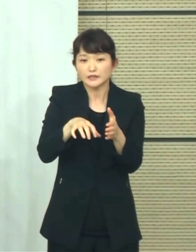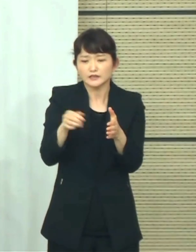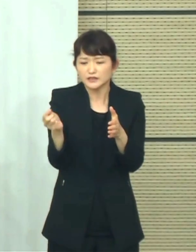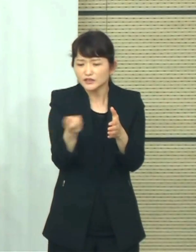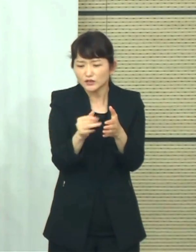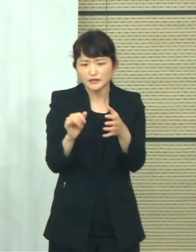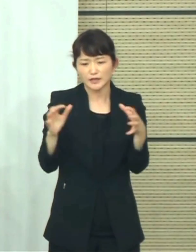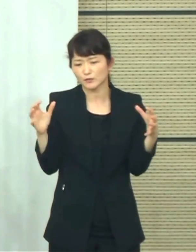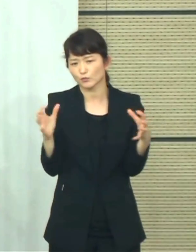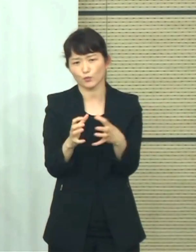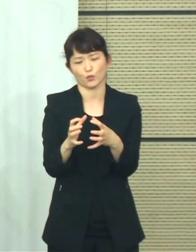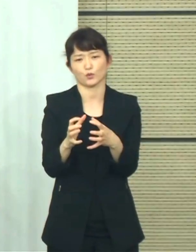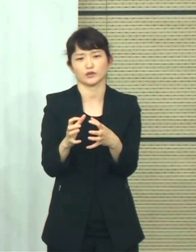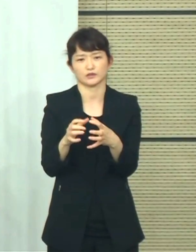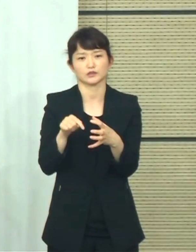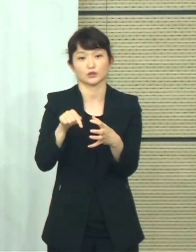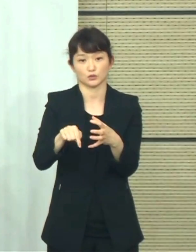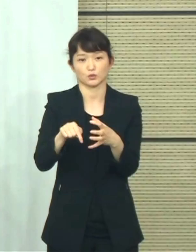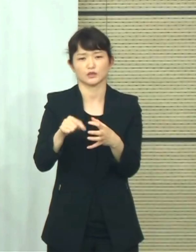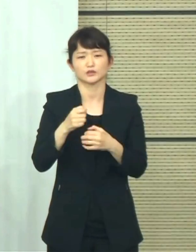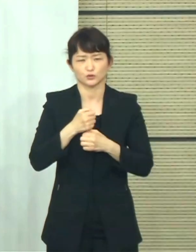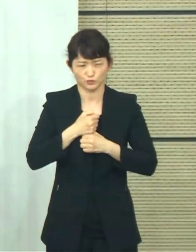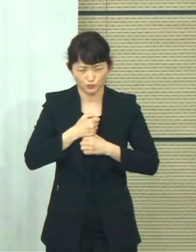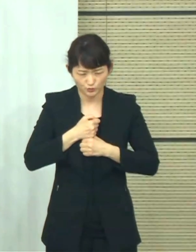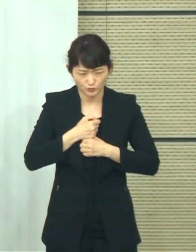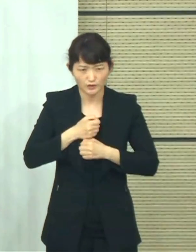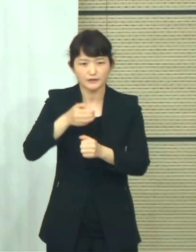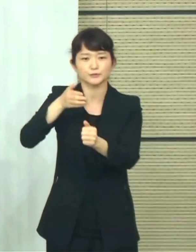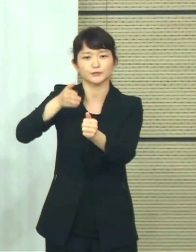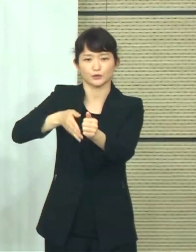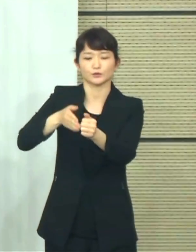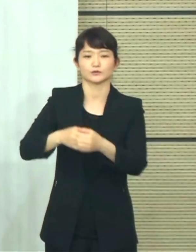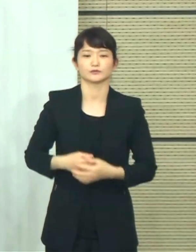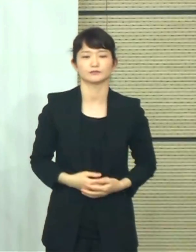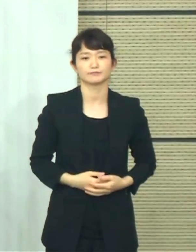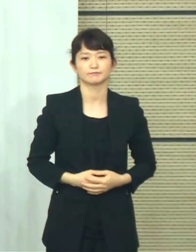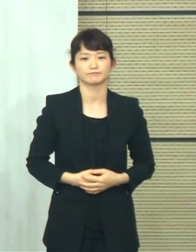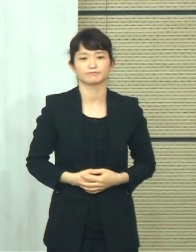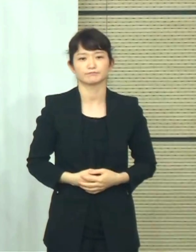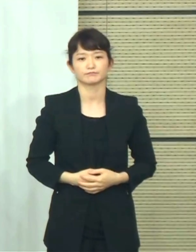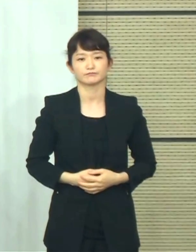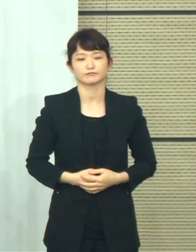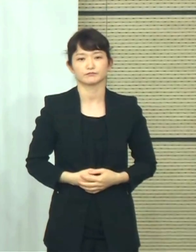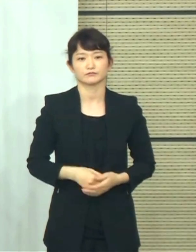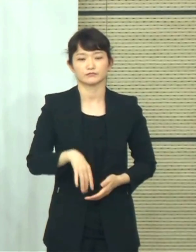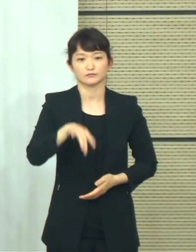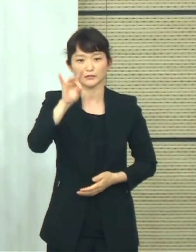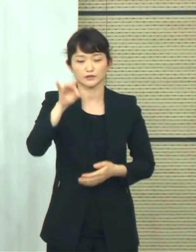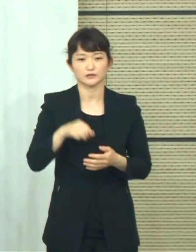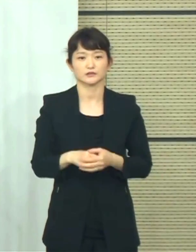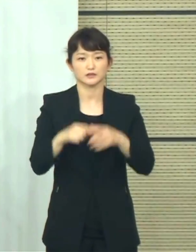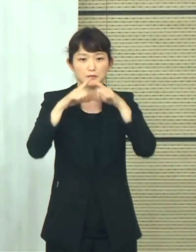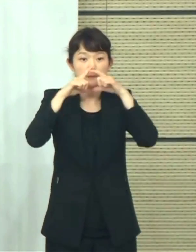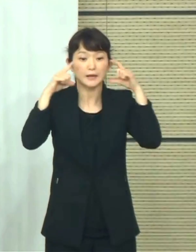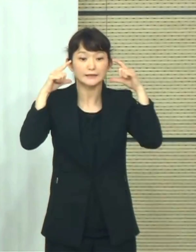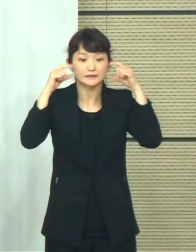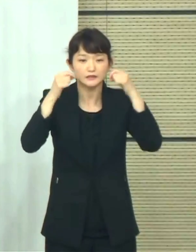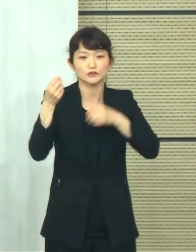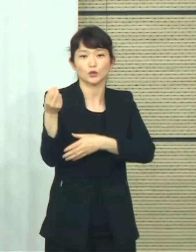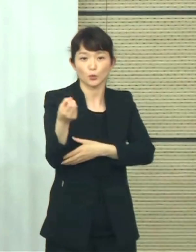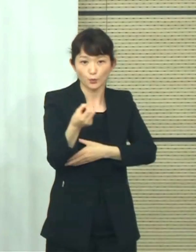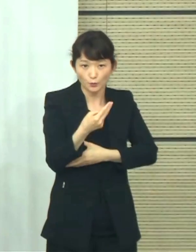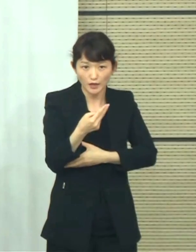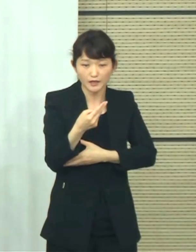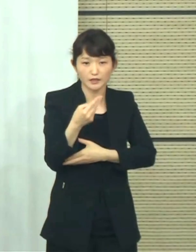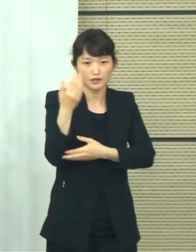모이는 공간에 대해서는 주의해 주시기 바랍니다. 언제 어디서나 마스크 착용, 손 씻기 등